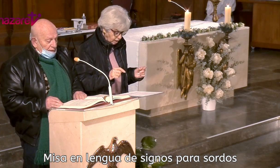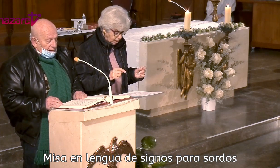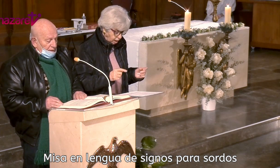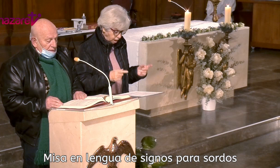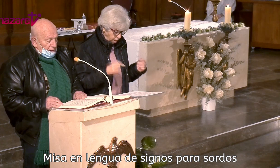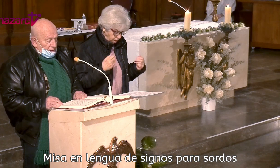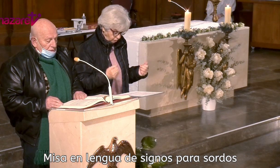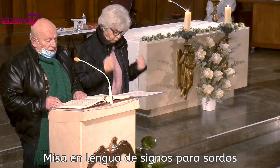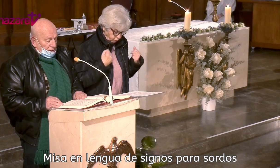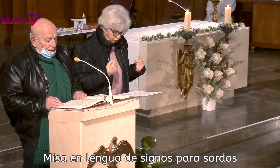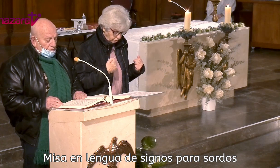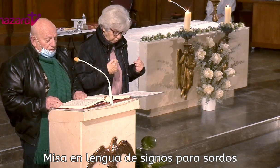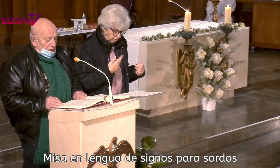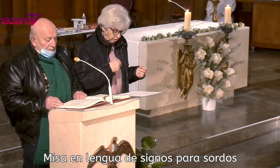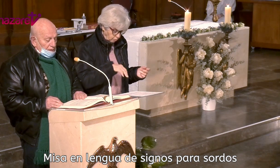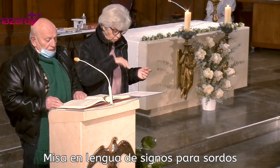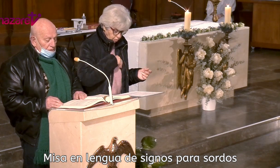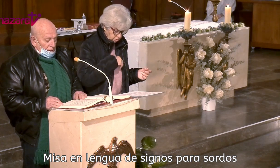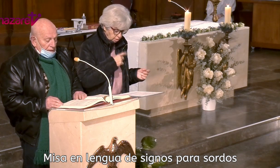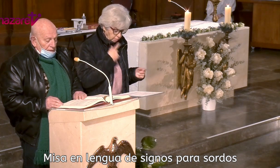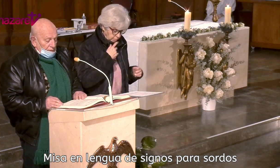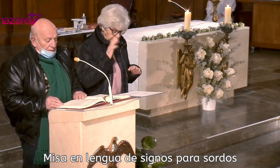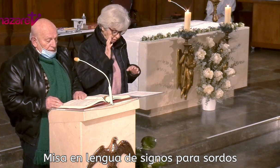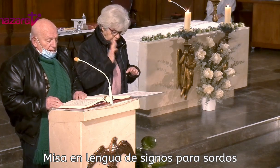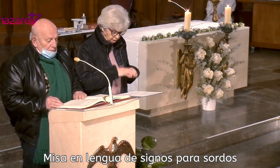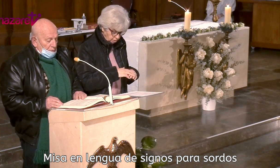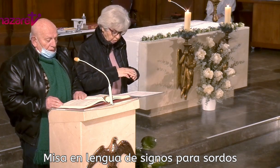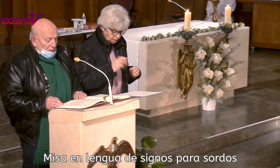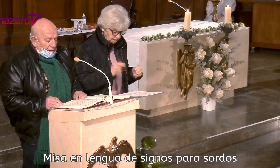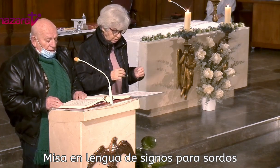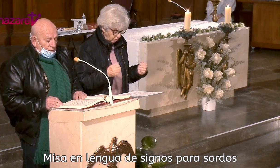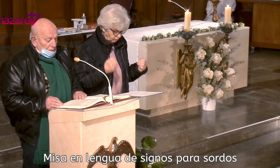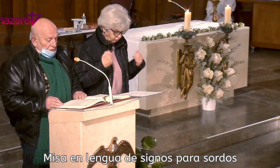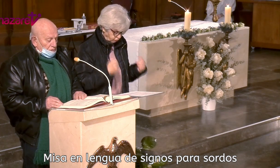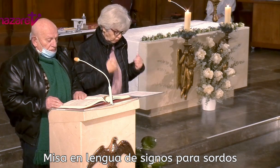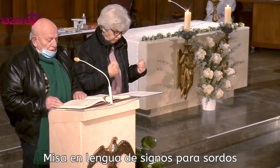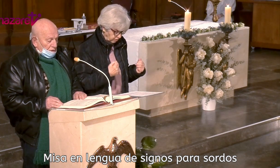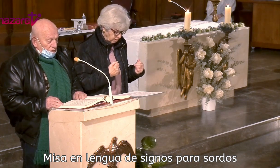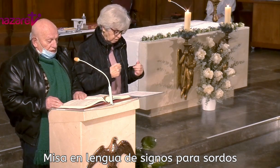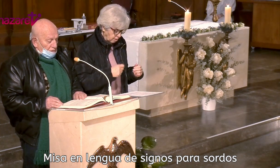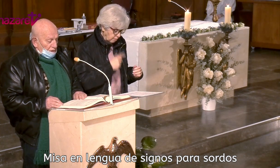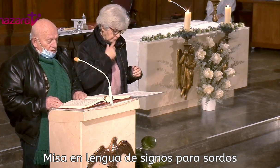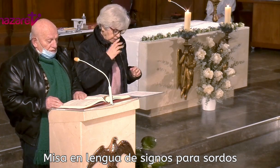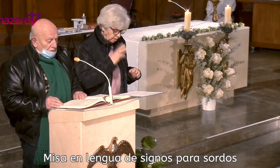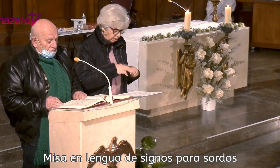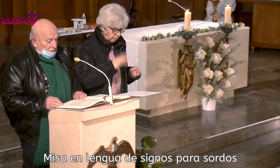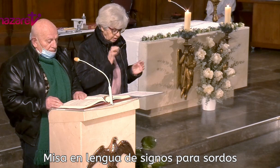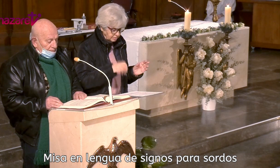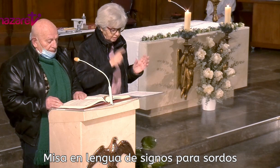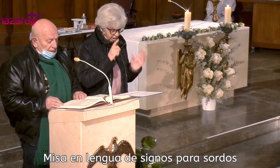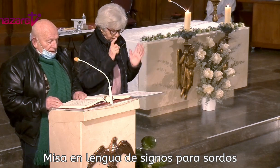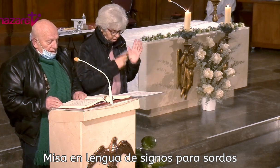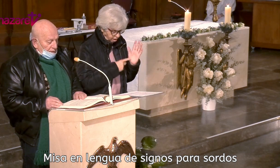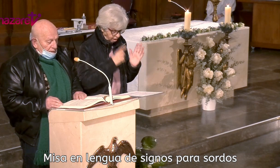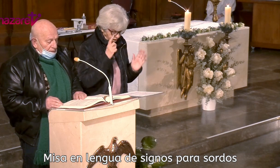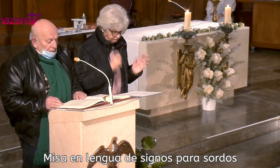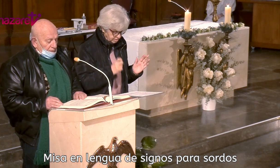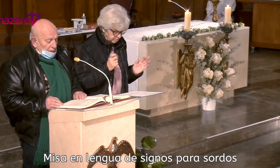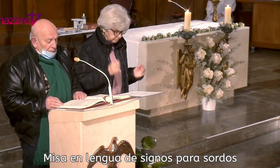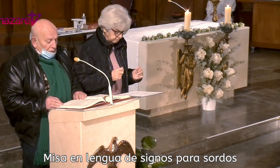Gracias a Dios que nos da la victoria por medio de nuestro Señor Jesucristo. De modo